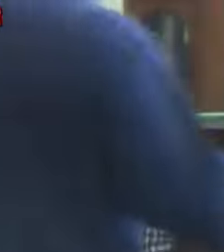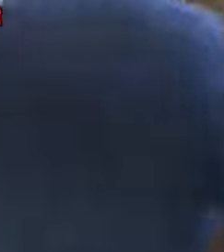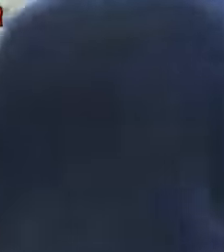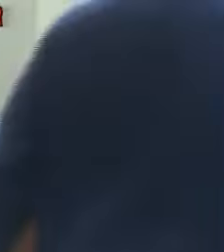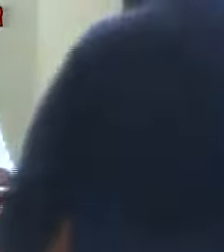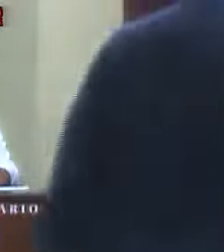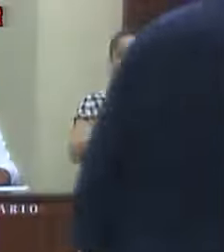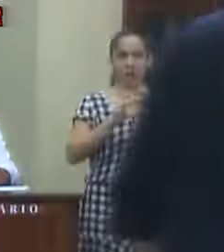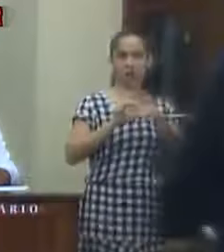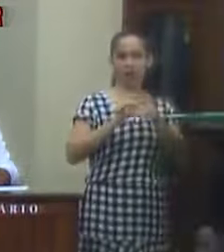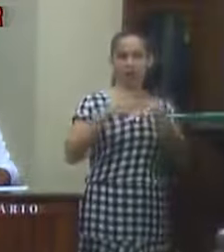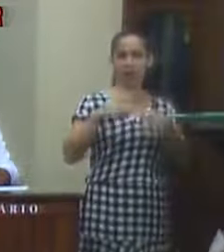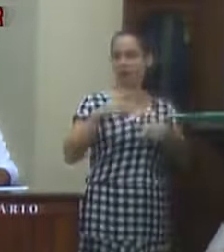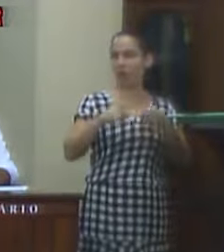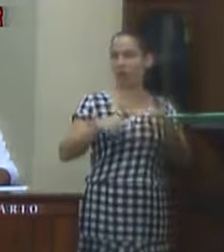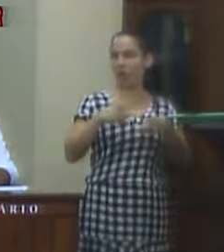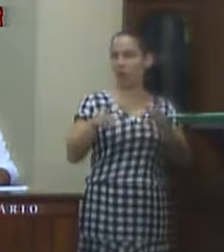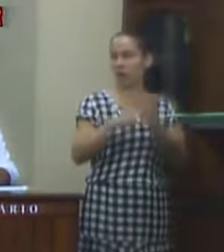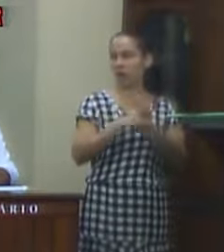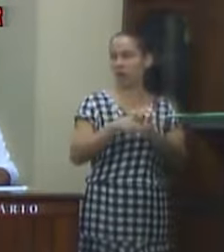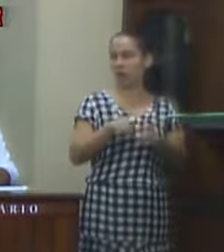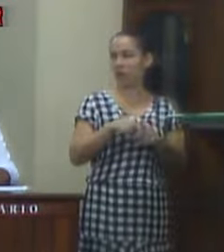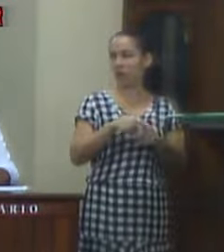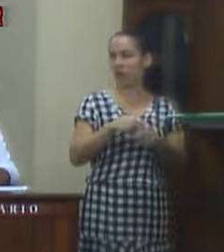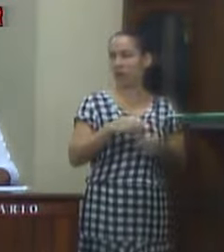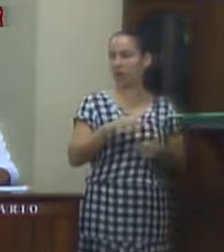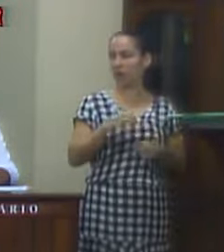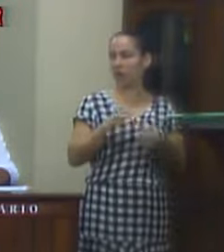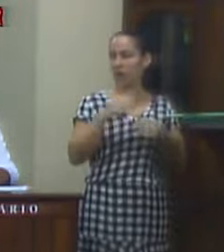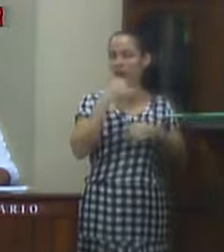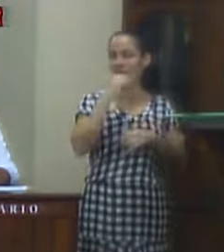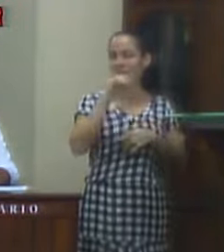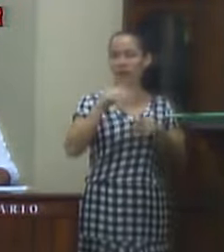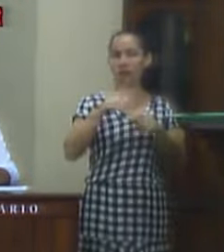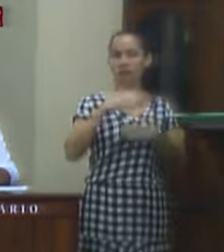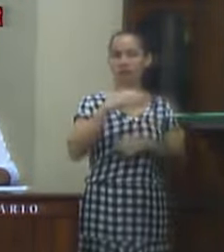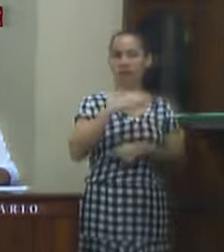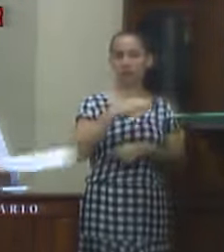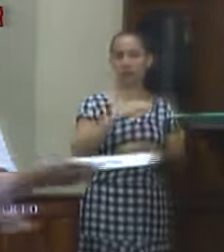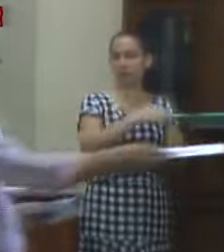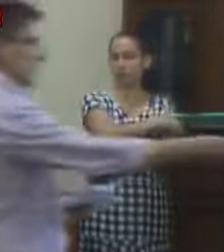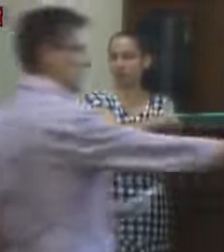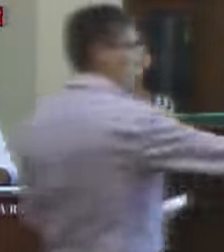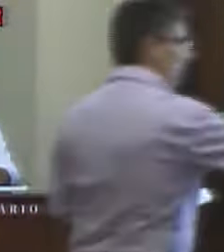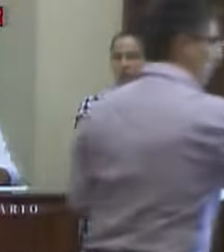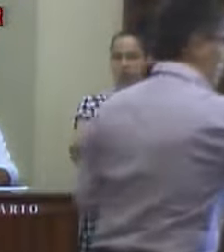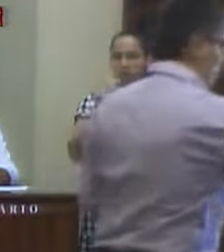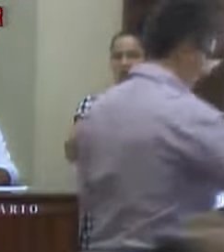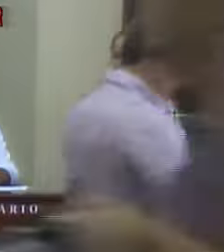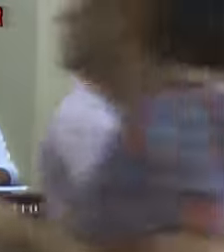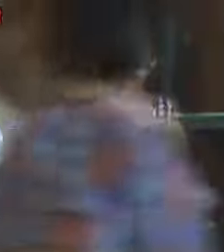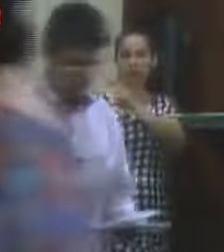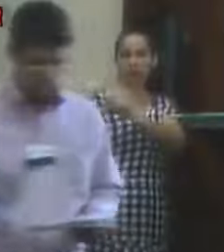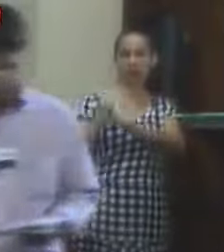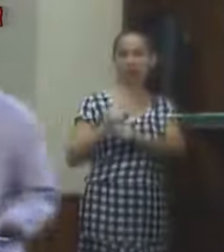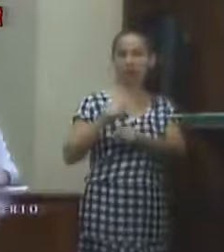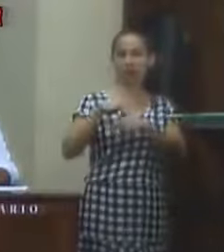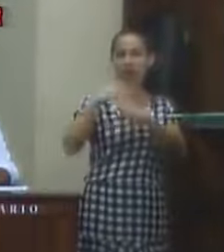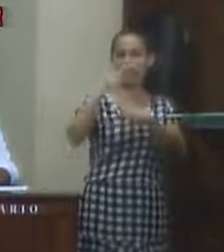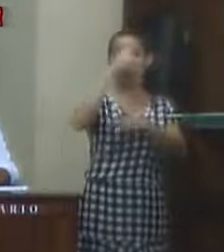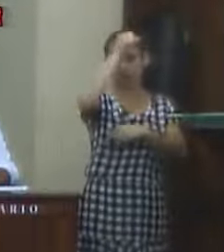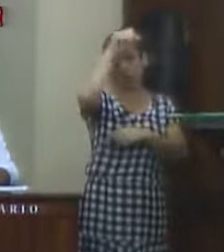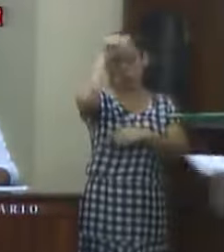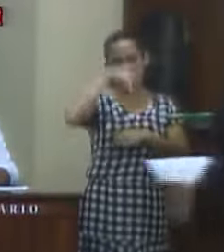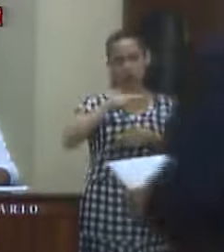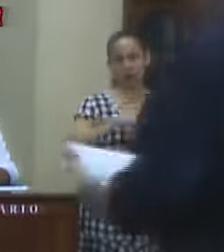e permissionárias de serviço público de distribuição de energia elétrica a disponibilizarem os valores arrecadados e repassados à Prefeitura Municipal